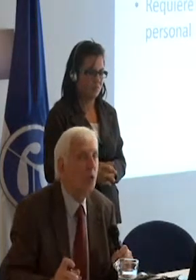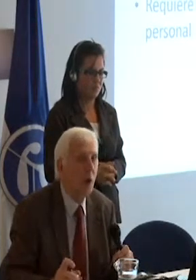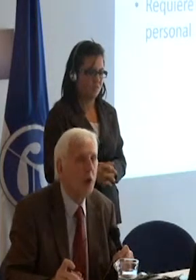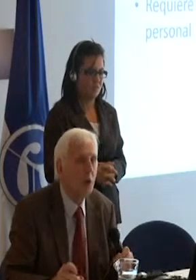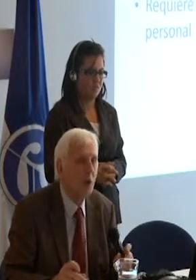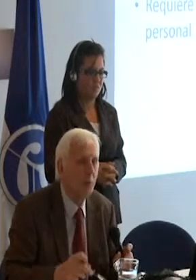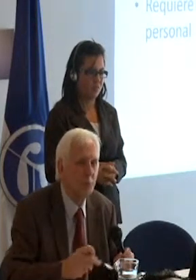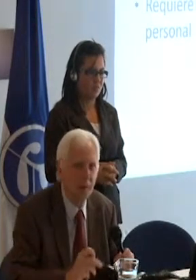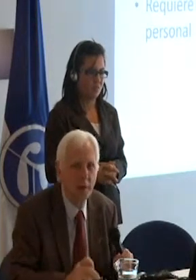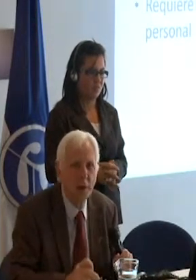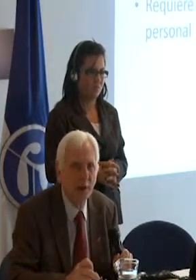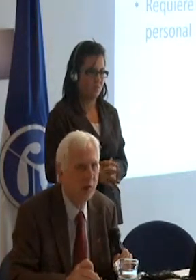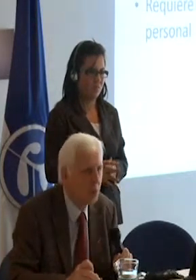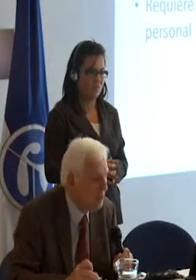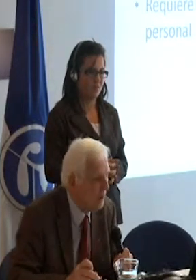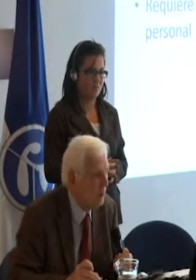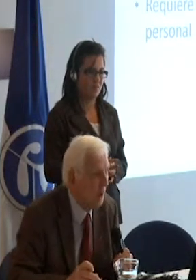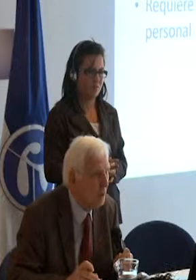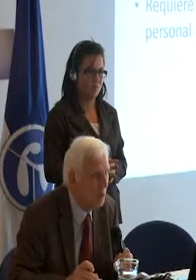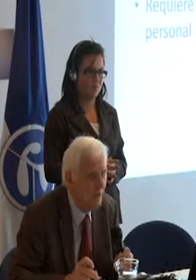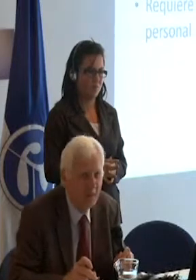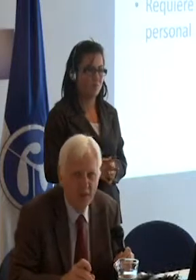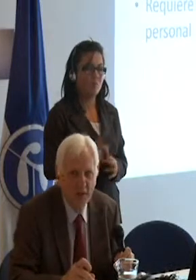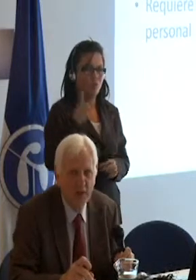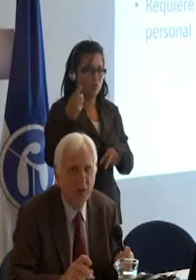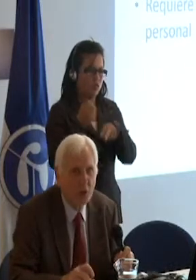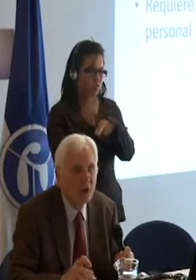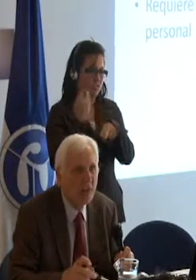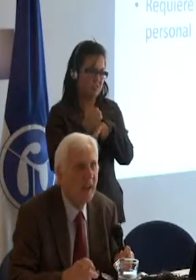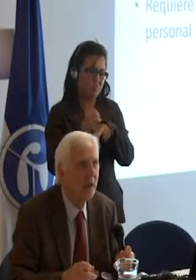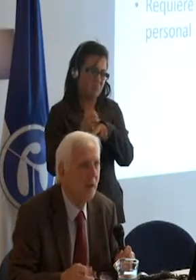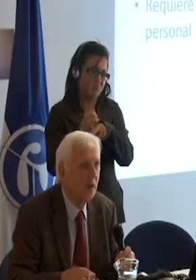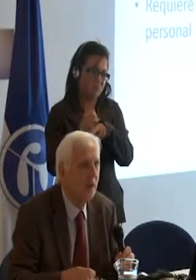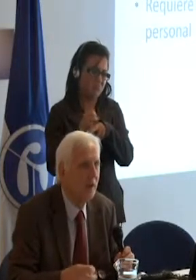son docentes que no están formados, no están informados,